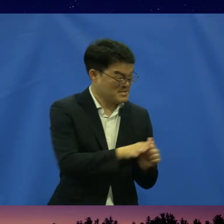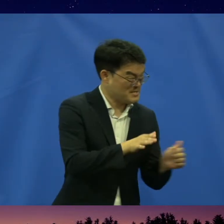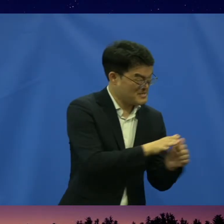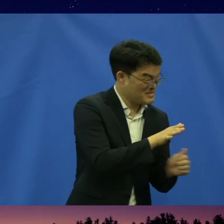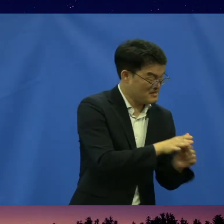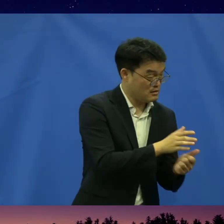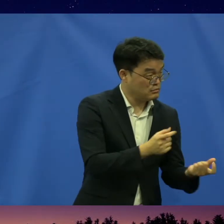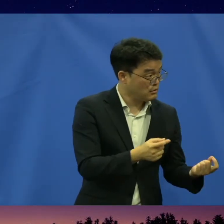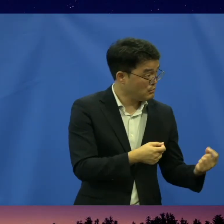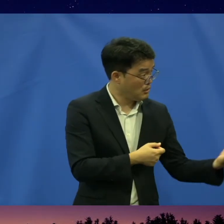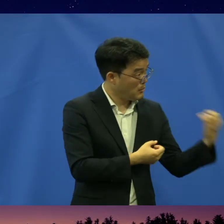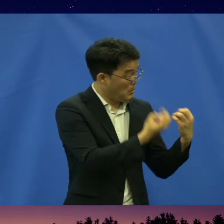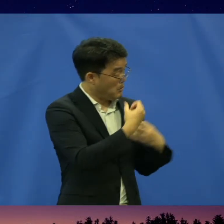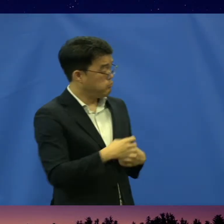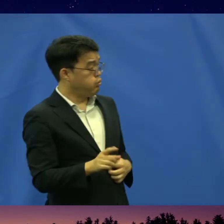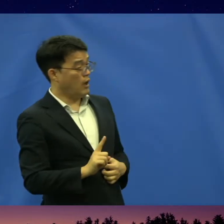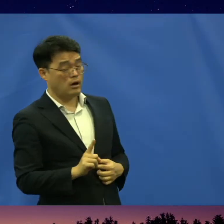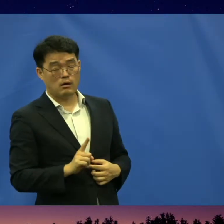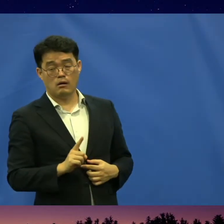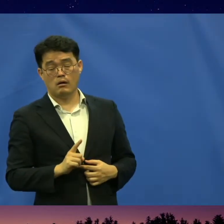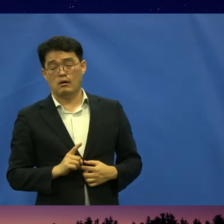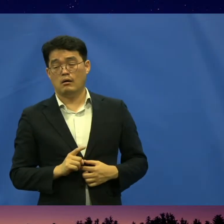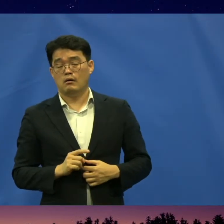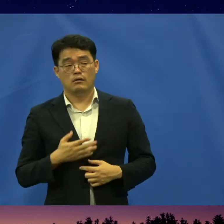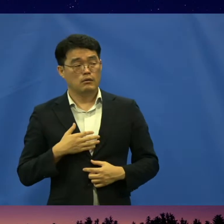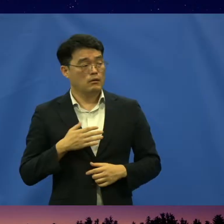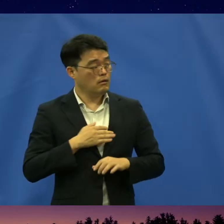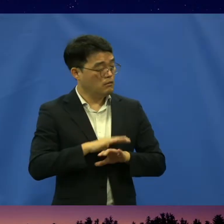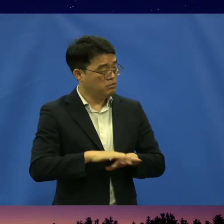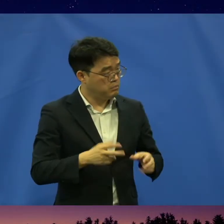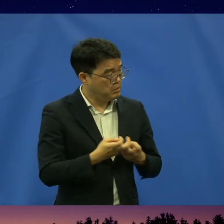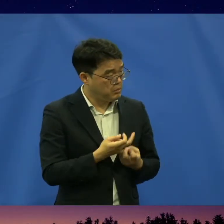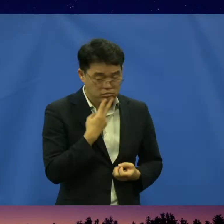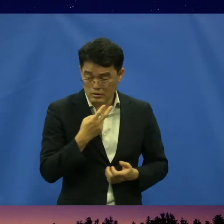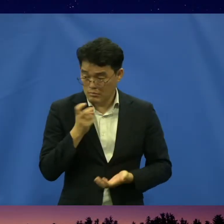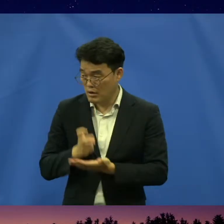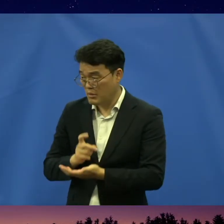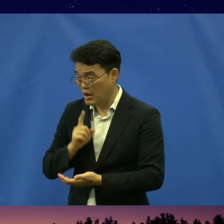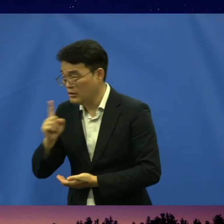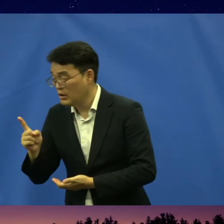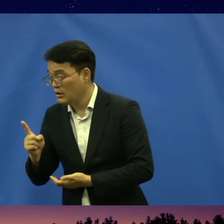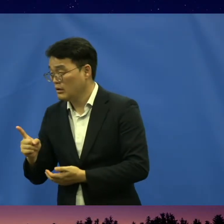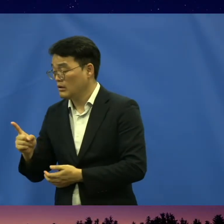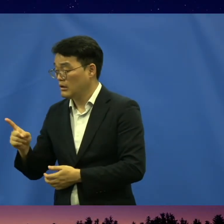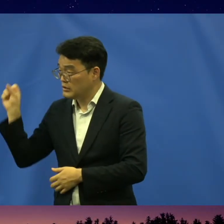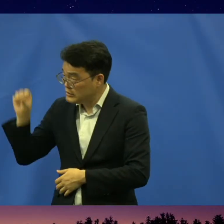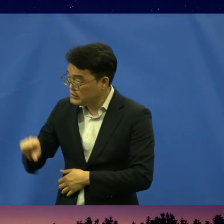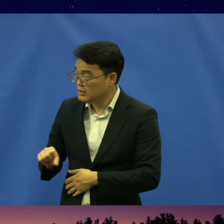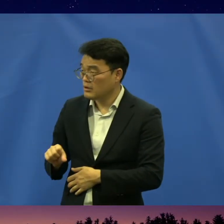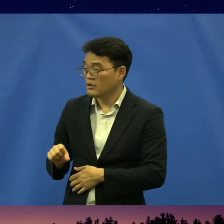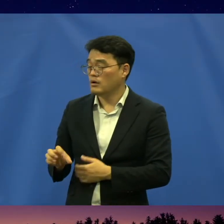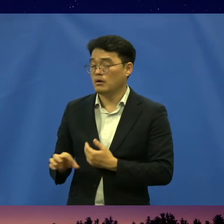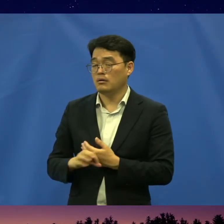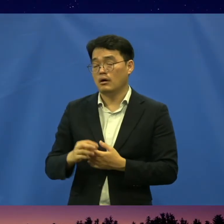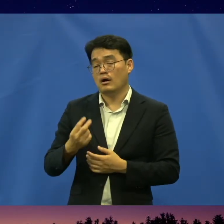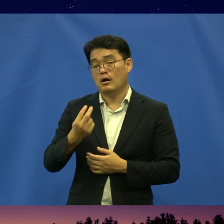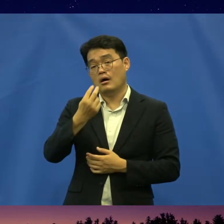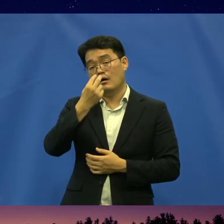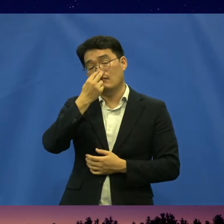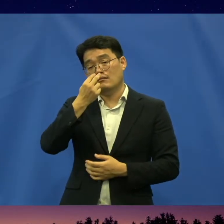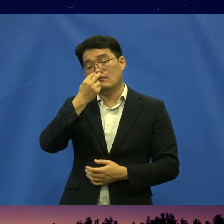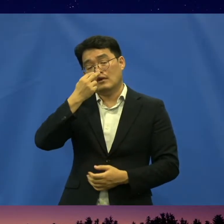내가 뒤집어 쓰고 있는데 해명할 길도 없고 오히려 법적으로 해도 내가 지고 이런 경우가 있으면 여러분 얼마나 기가